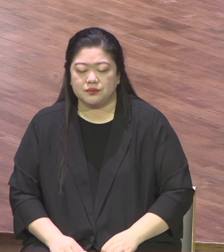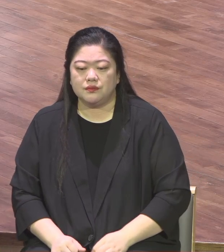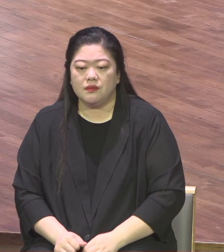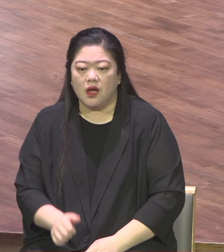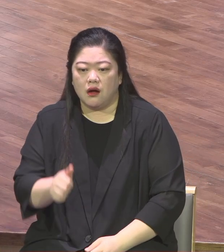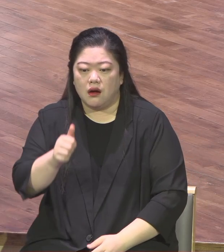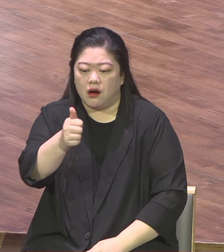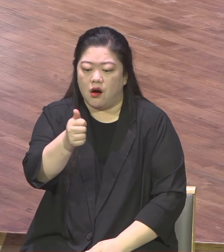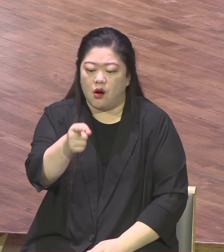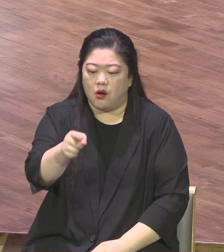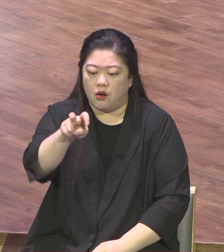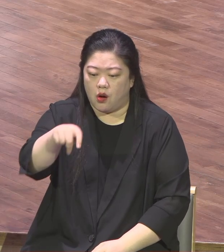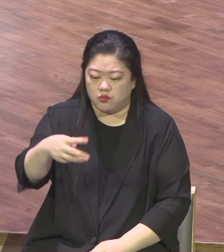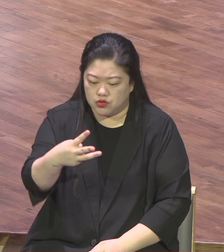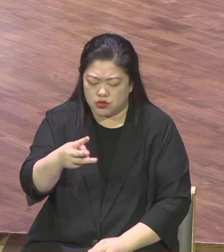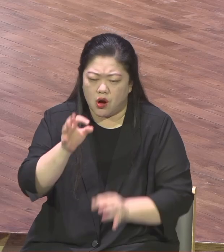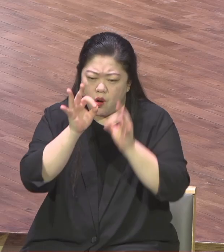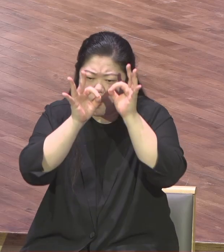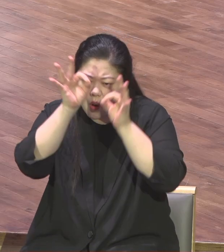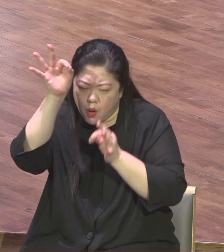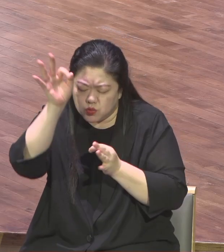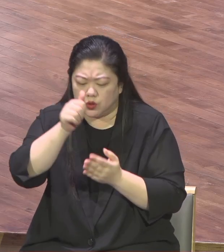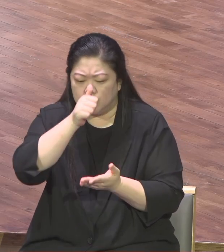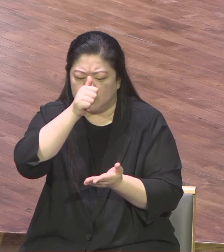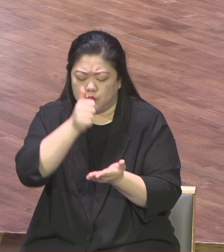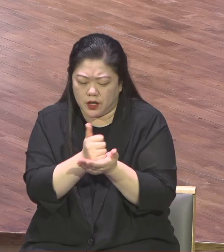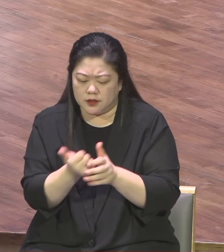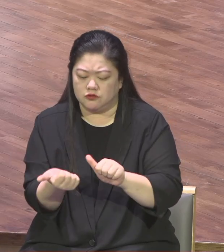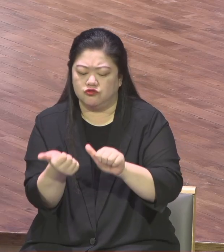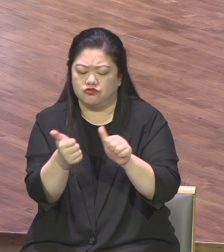그래요. 죽었던 상태였습니다.